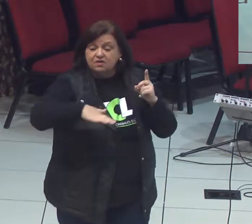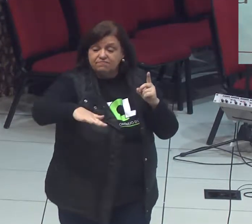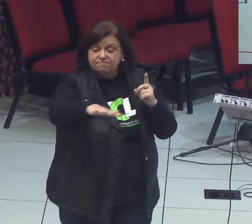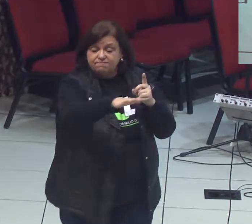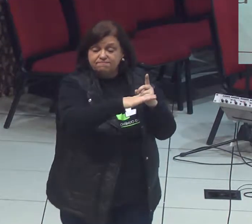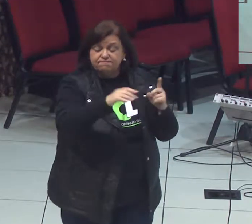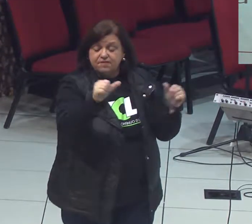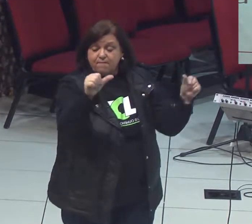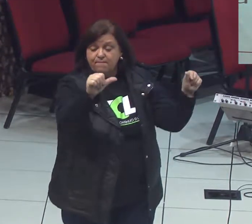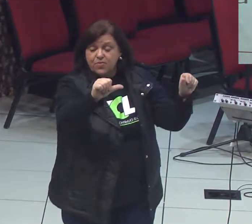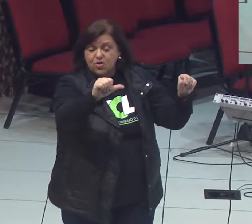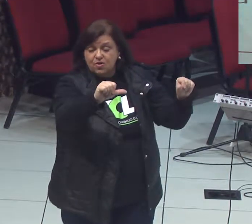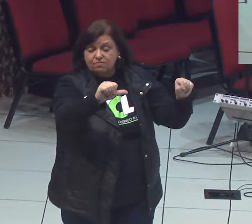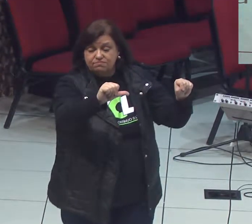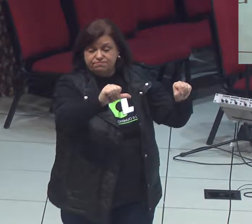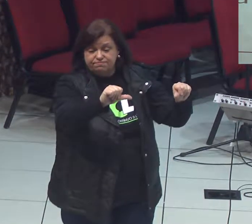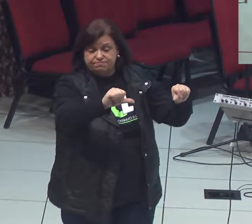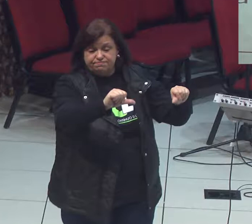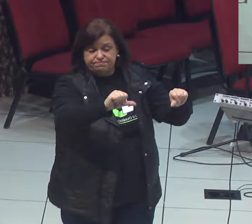estará cada vez mais